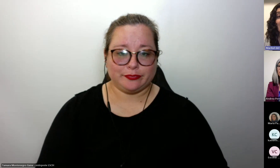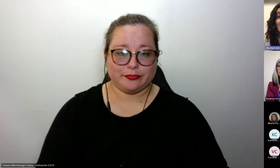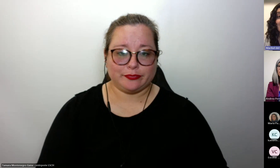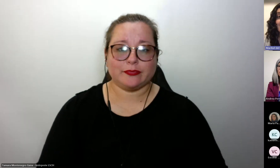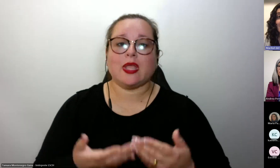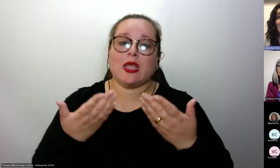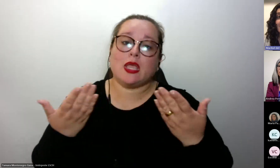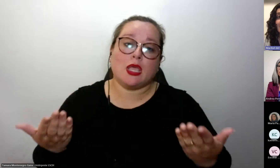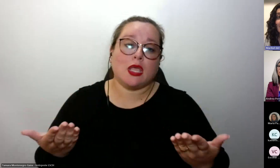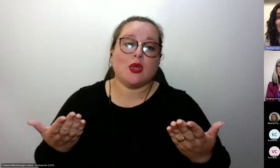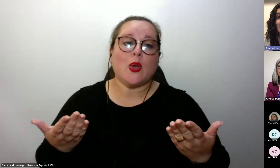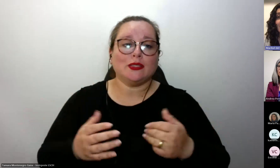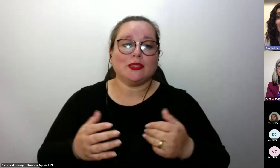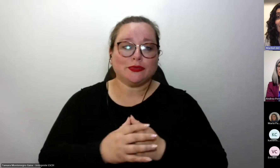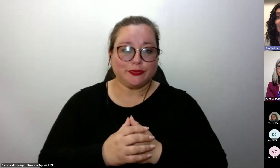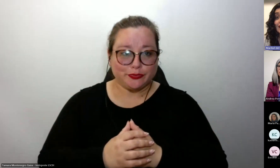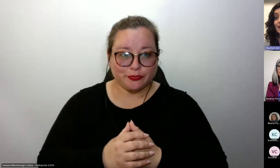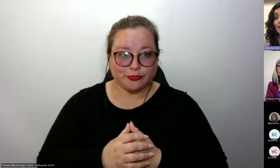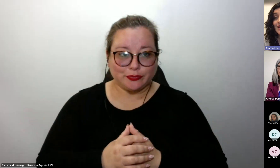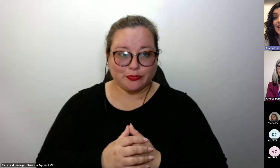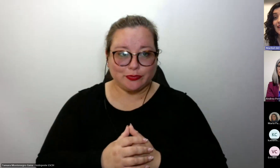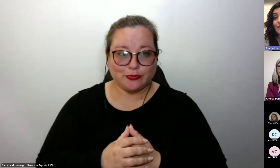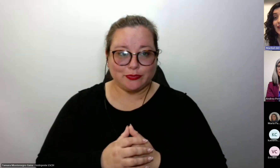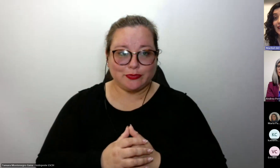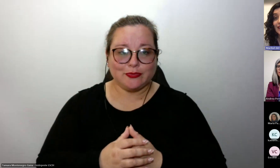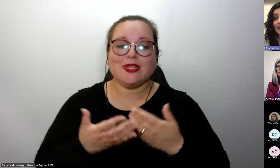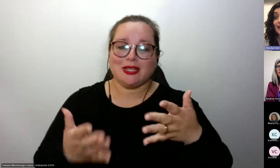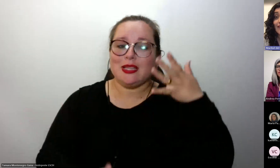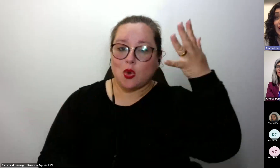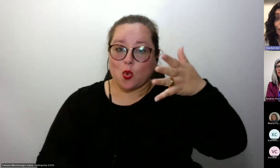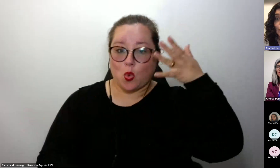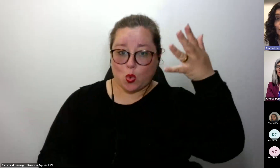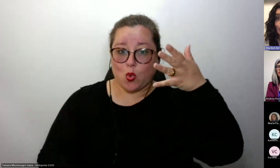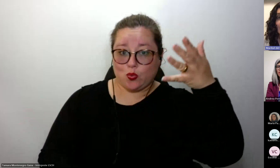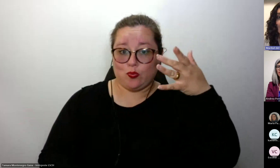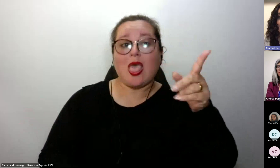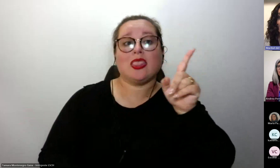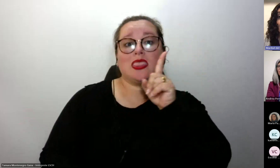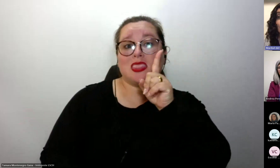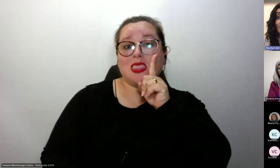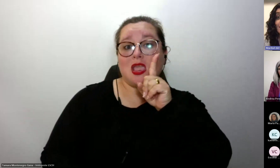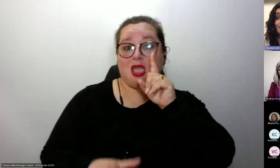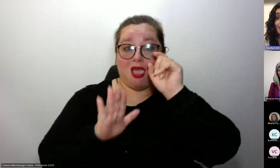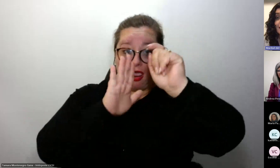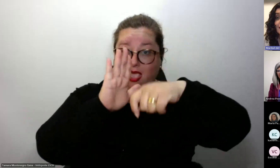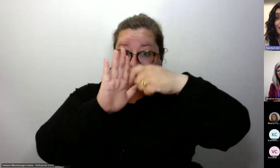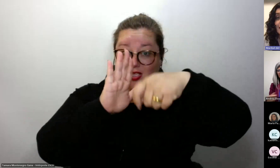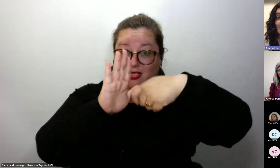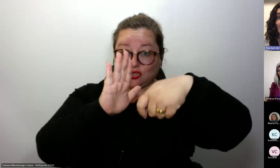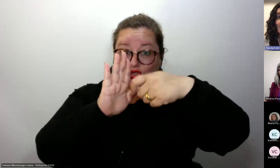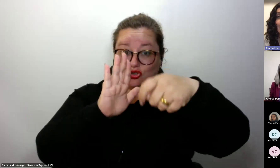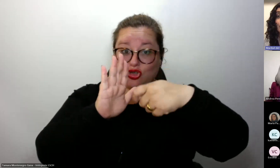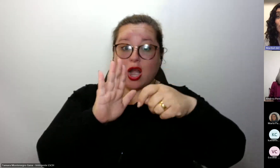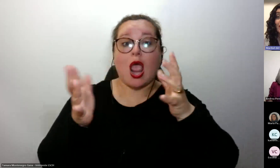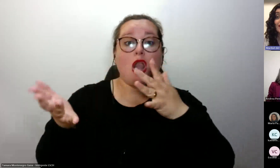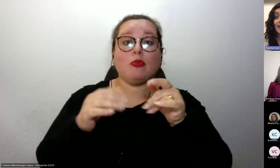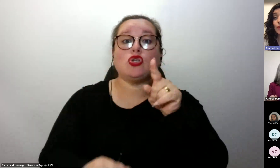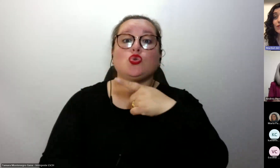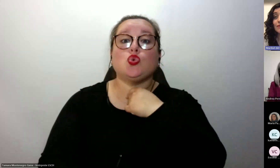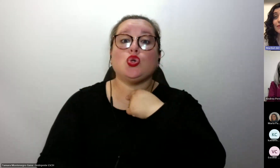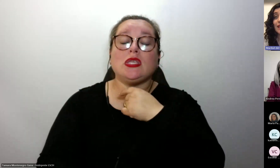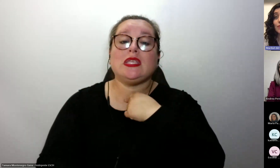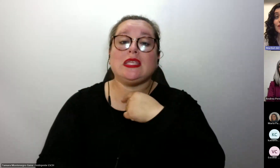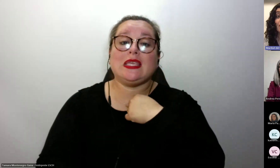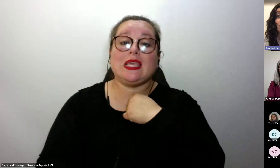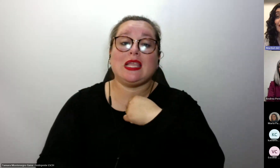De todas maneras, este webinar va a quedar grabado. ¿Podrías, si quieres, Andrea, proyectar